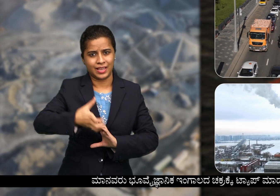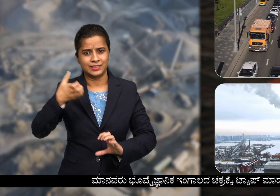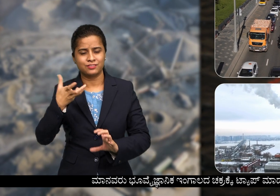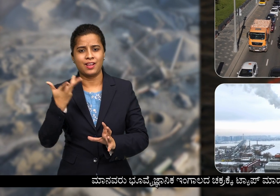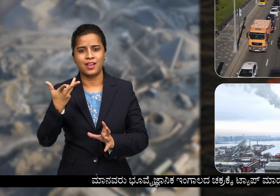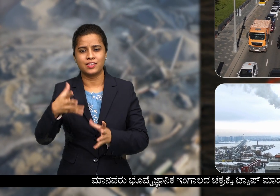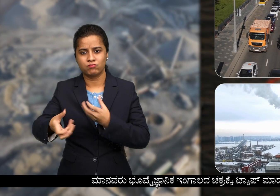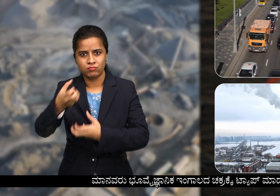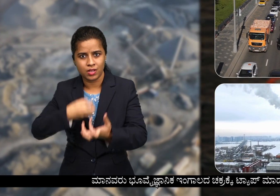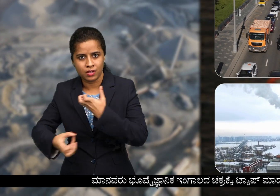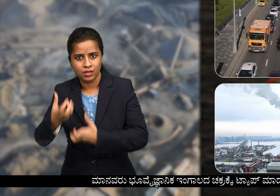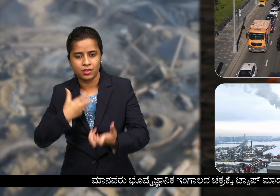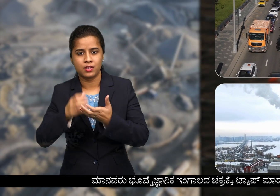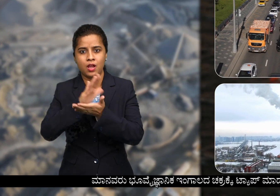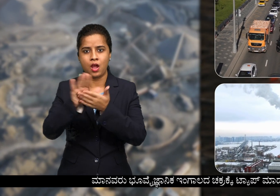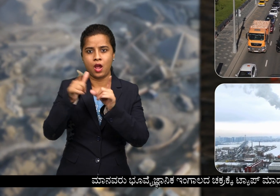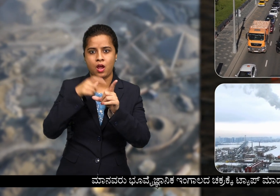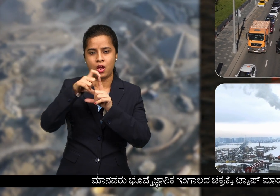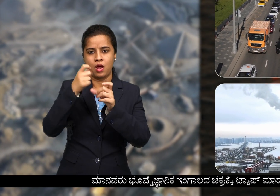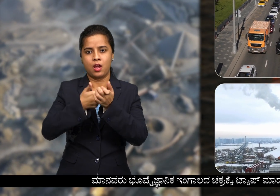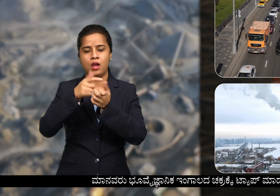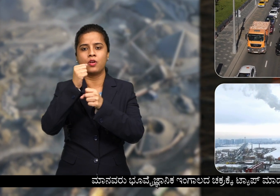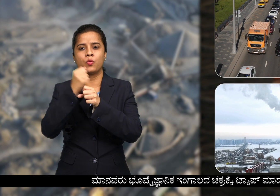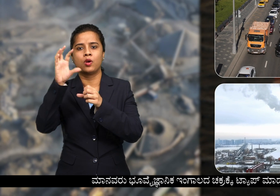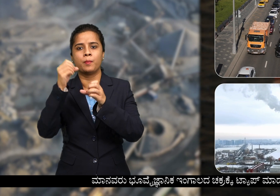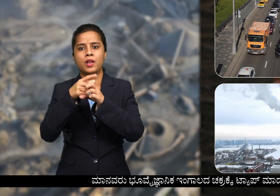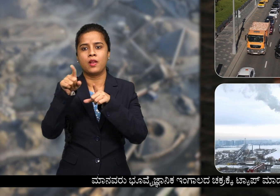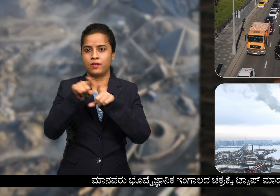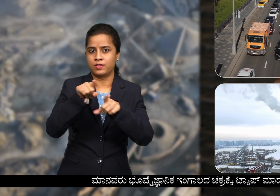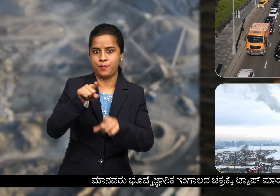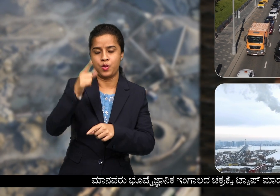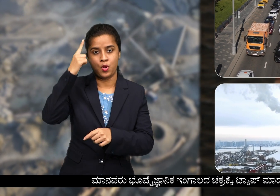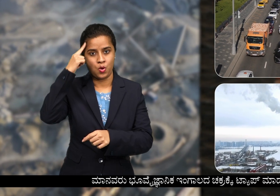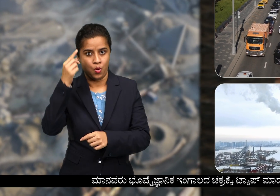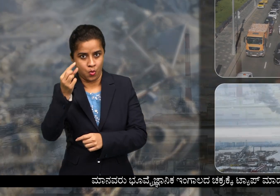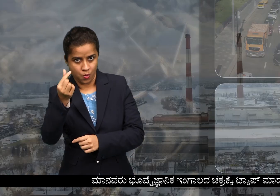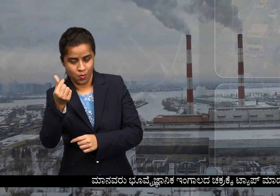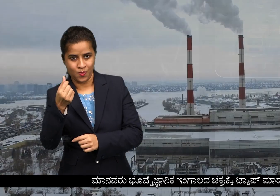ಮೂಲಕ ಮಾನವರು ಭೂವೈಜ್ಞಾನಿಕ ಇಂಗಾಲದ ಚಕ್ರಕ್ಕೆ ಟ್ಯಾಪ್ ಮಾಡುತ್ತಾರೆ.